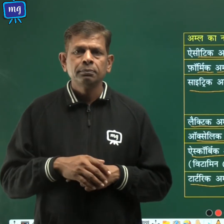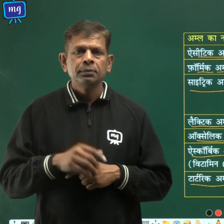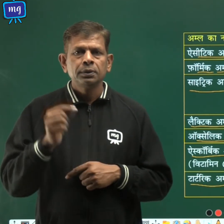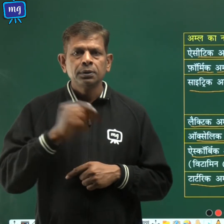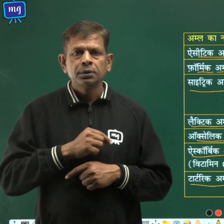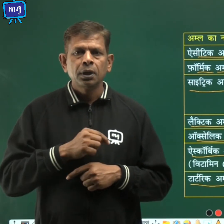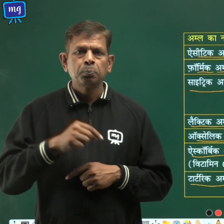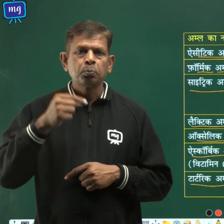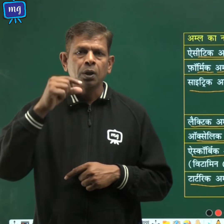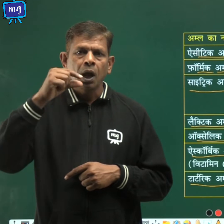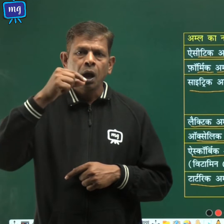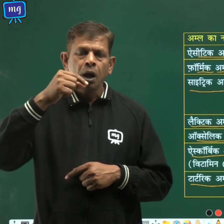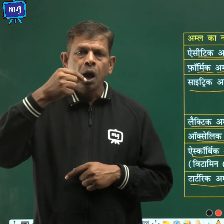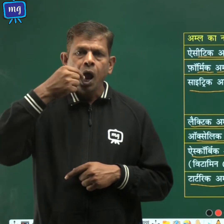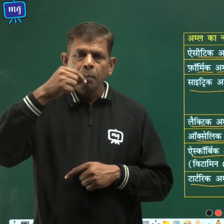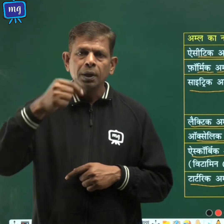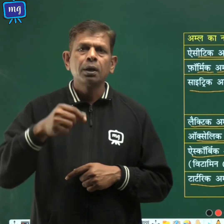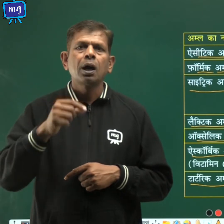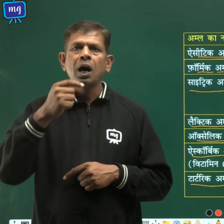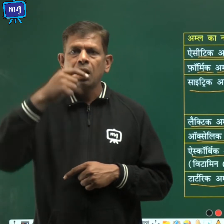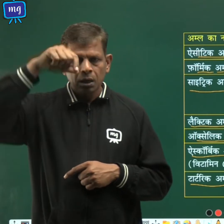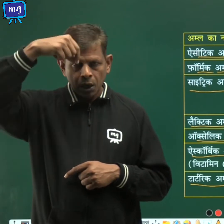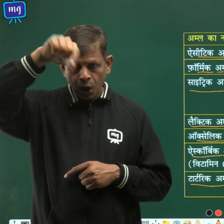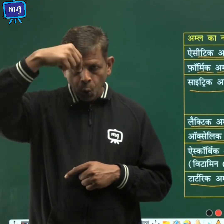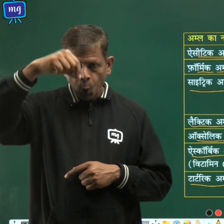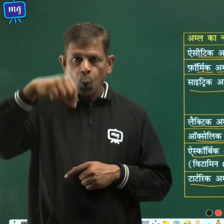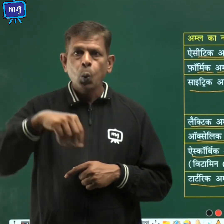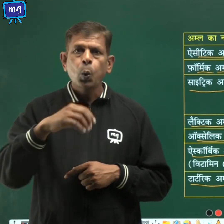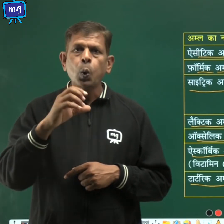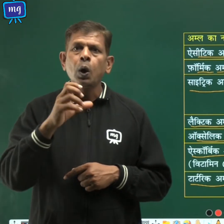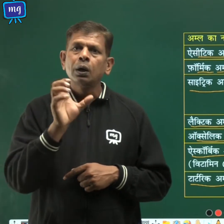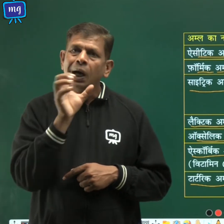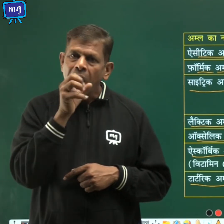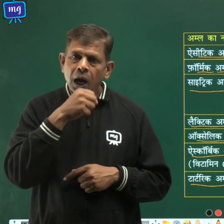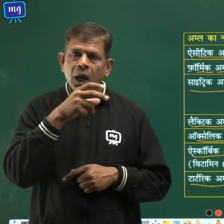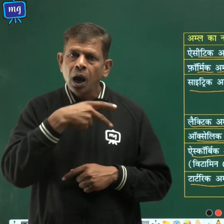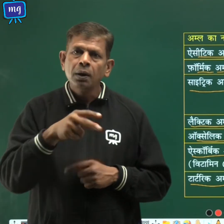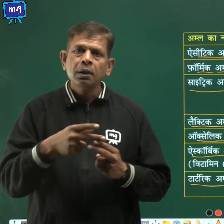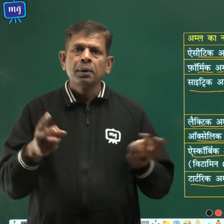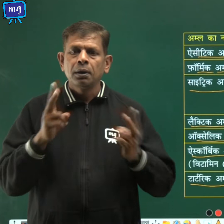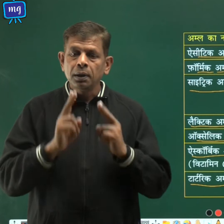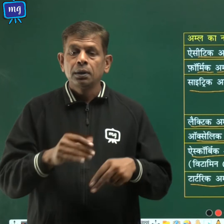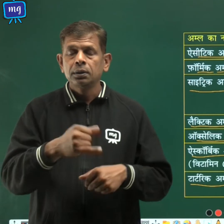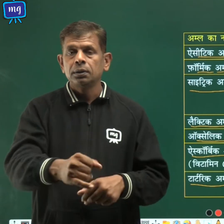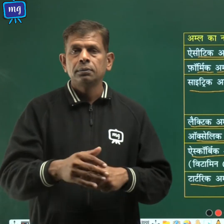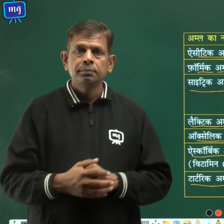ये इमली, अंगूर, कच्चे आम आदि में पाया जाता है।